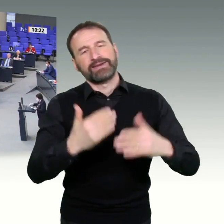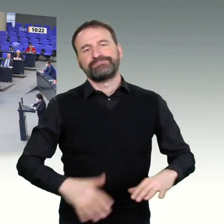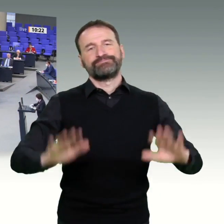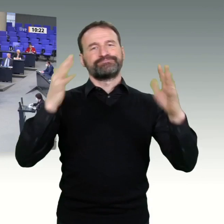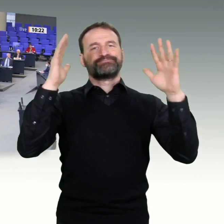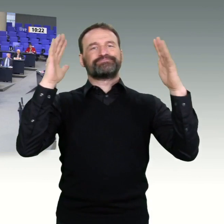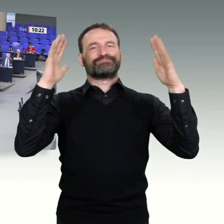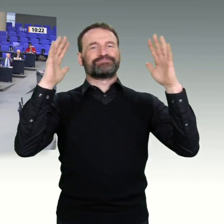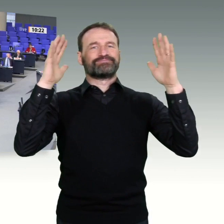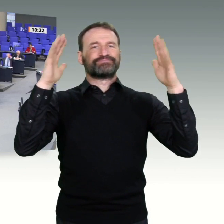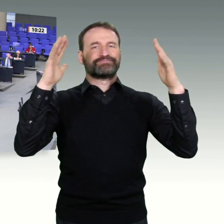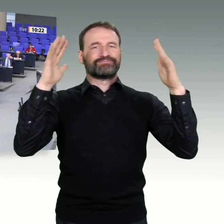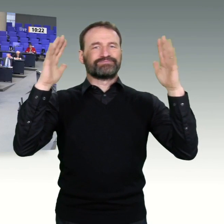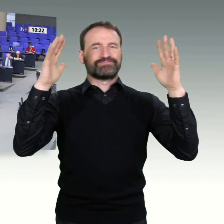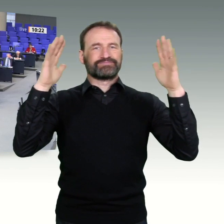Vielen Dank.